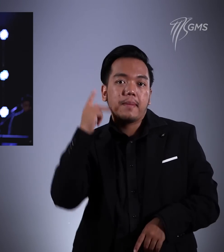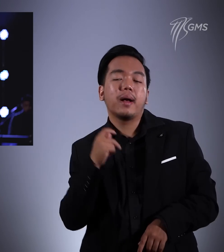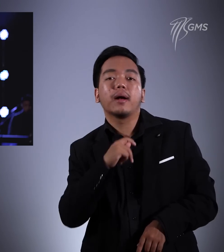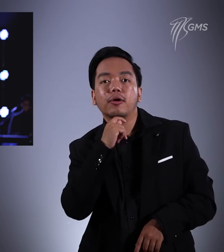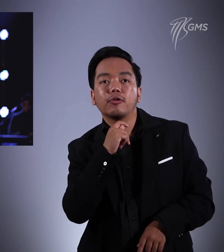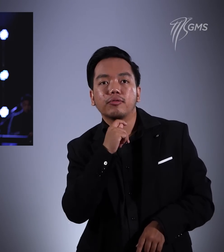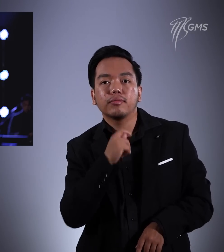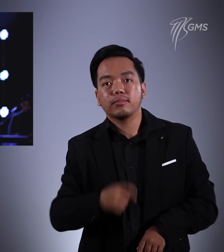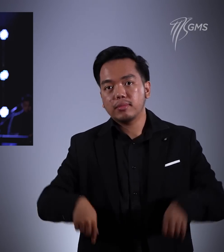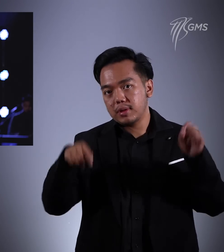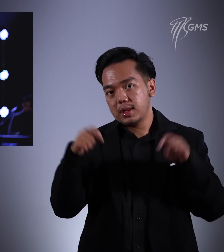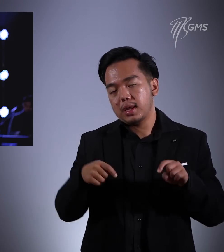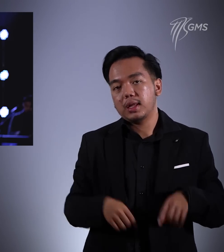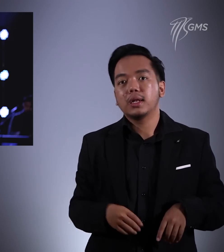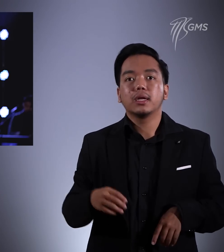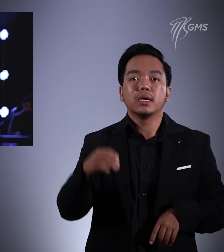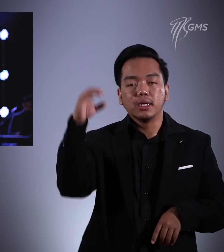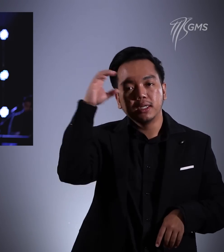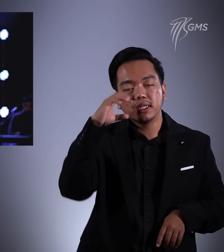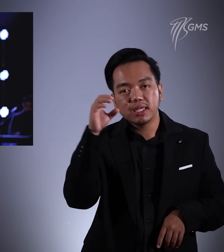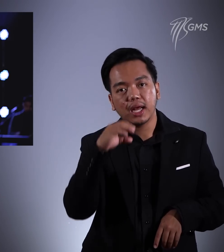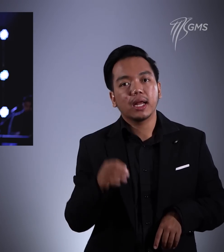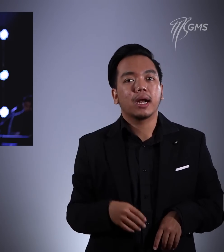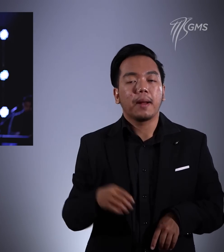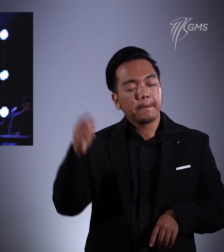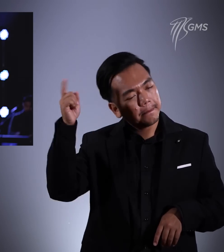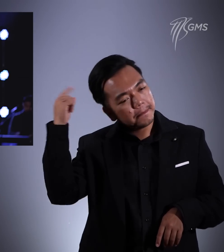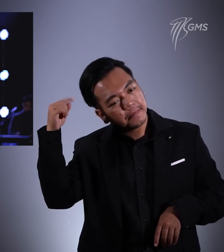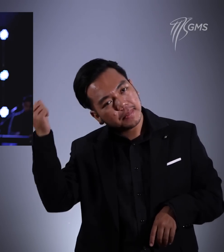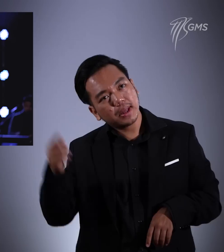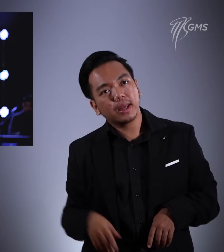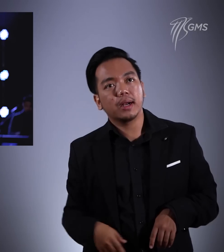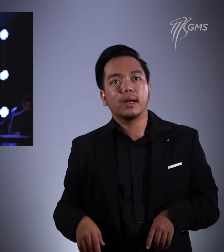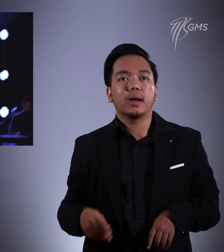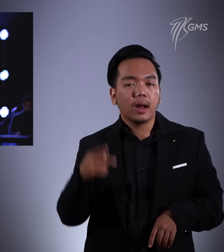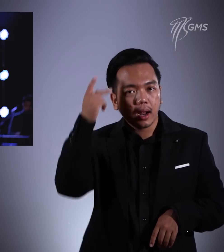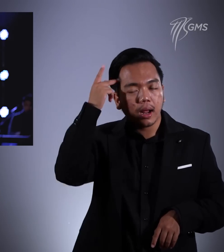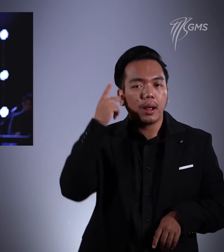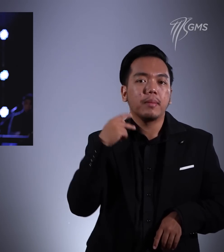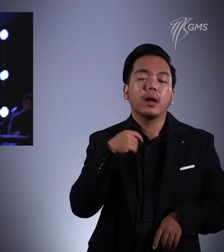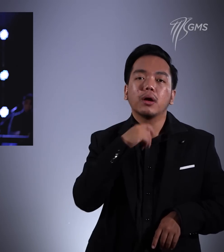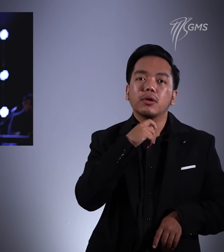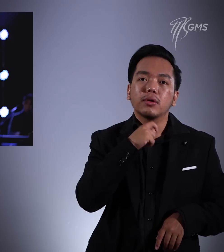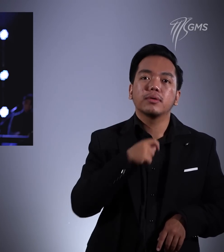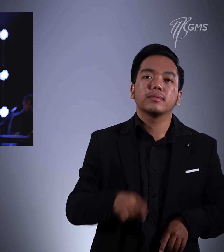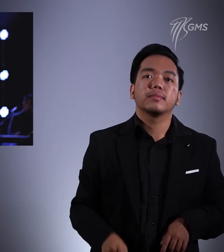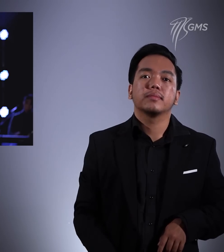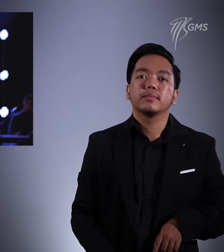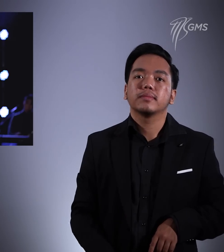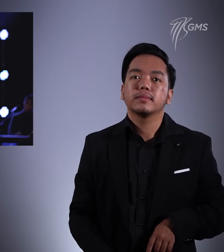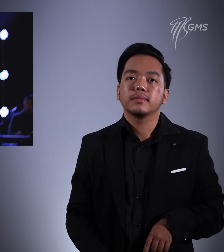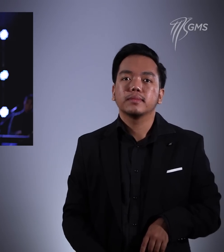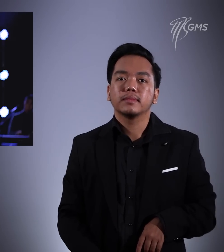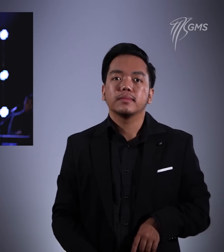adalah cara berpikir Habakuk yang dituangkan dalam doanya. Kalau Anda ke depan nggak bisa lihat titik terang, titik balik